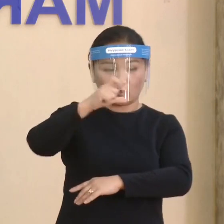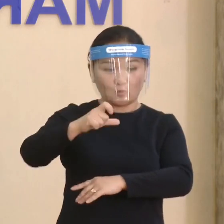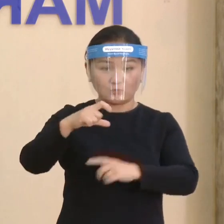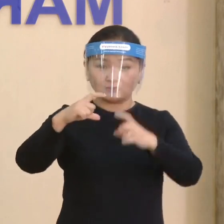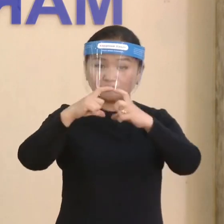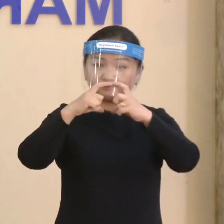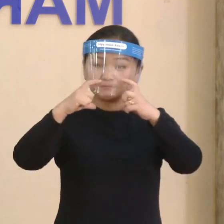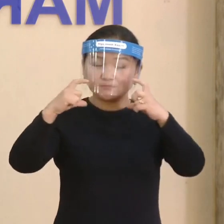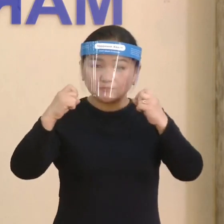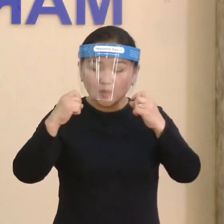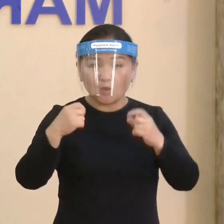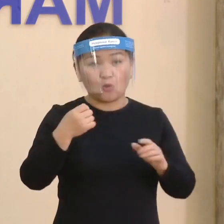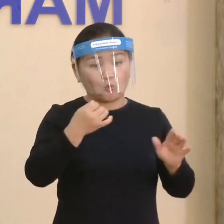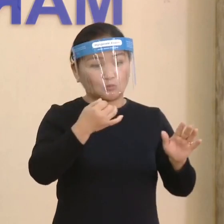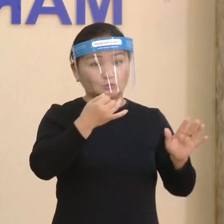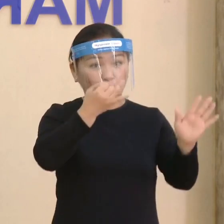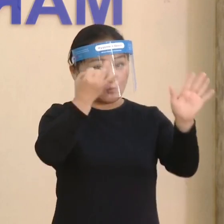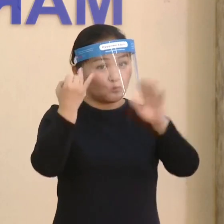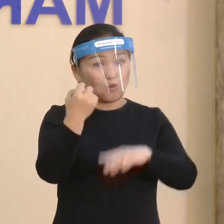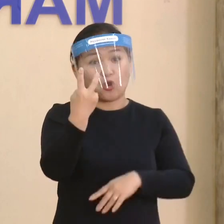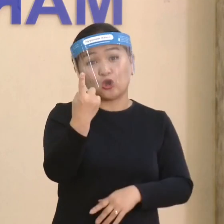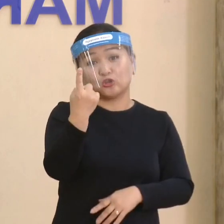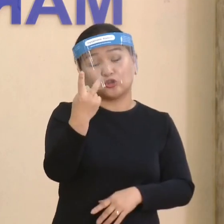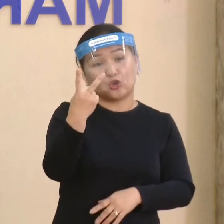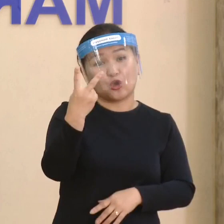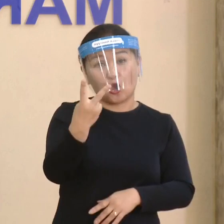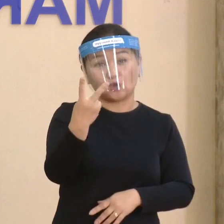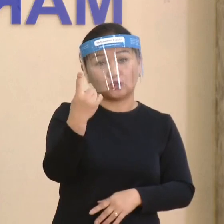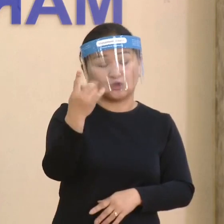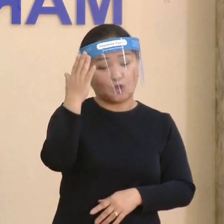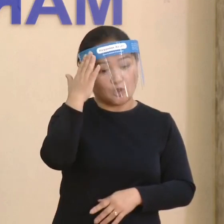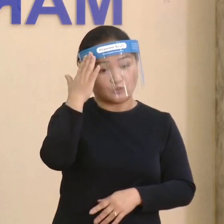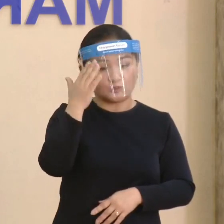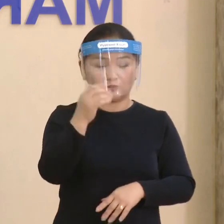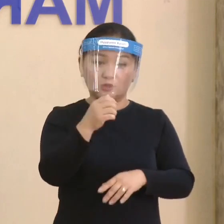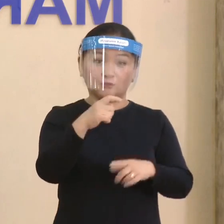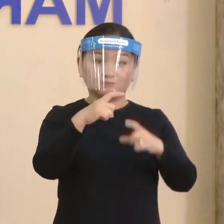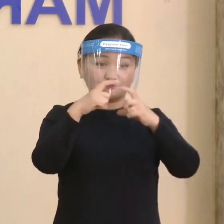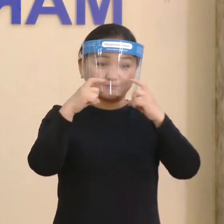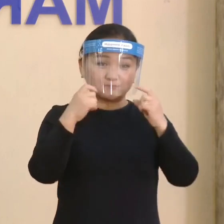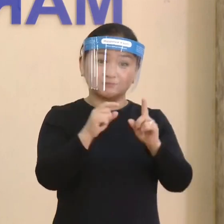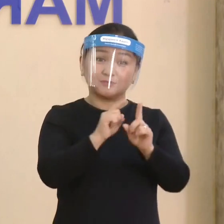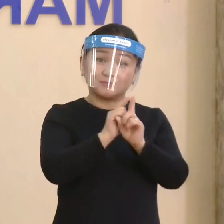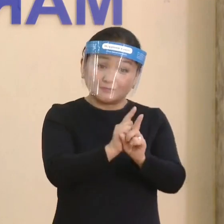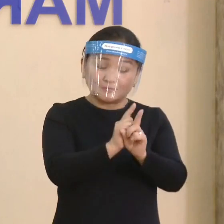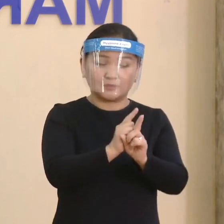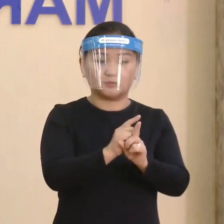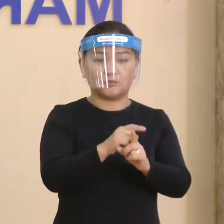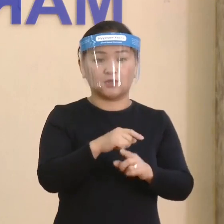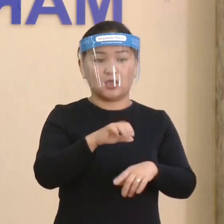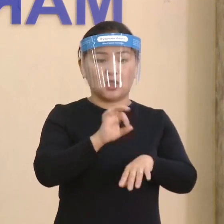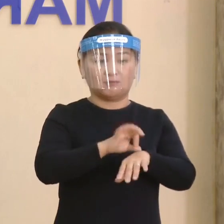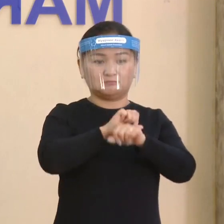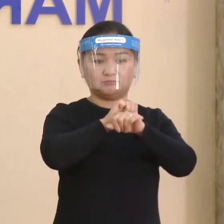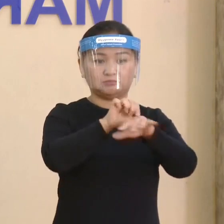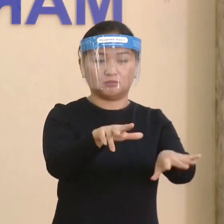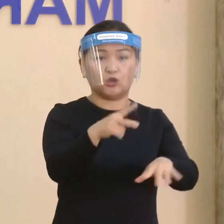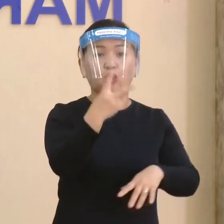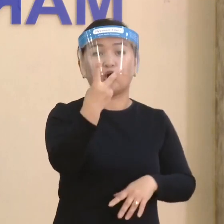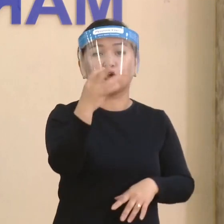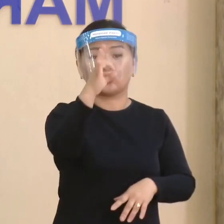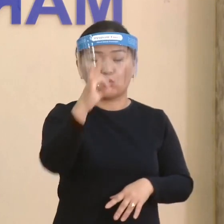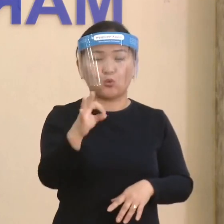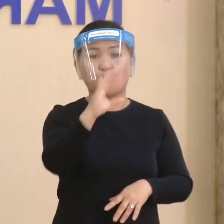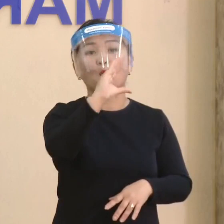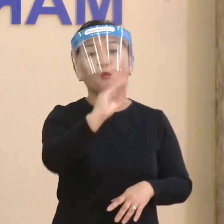3-7 хоног ийн одоо хугацаанд зүүх юм бол халдвартын тархалтын төвшинг 2 хуваар бууруулж болно гэж үтсэн байна. За энэ